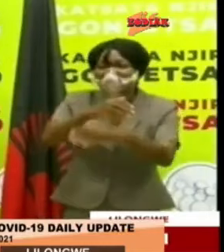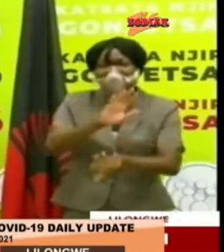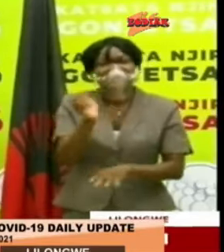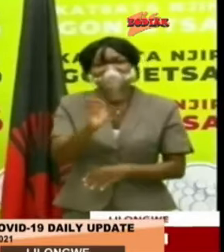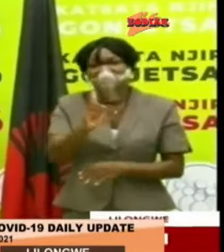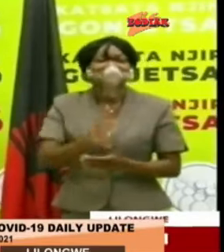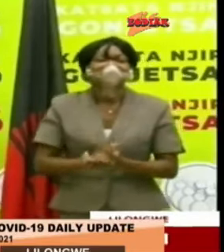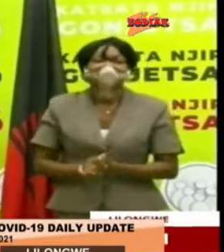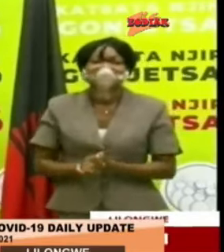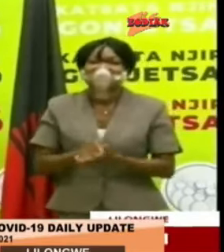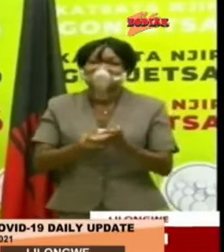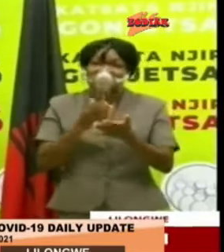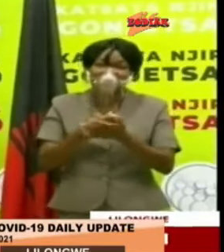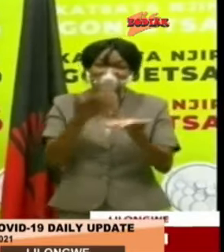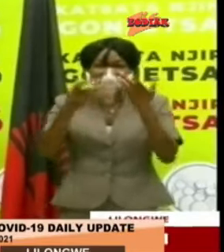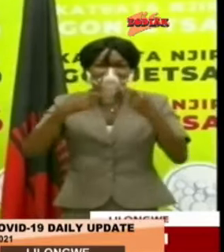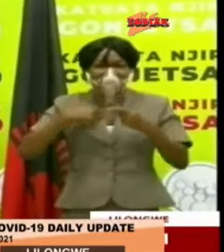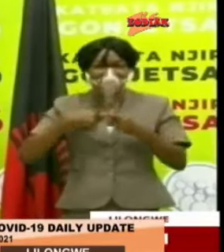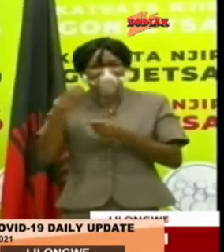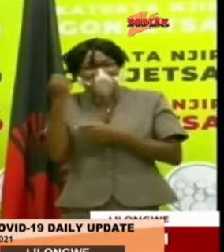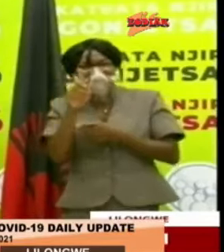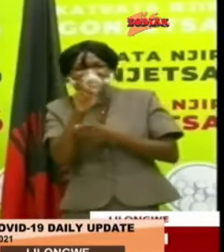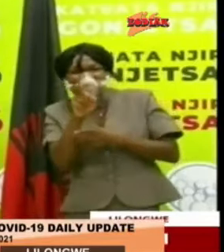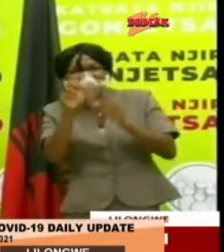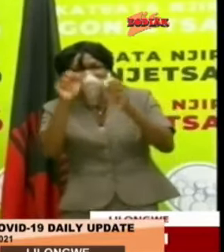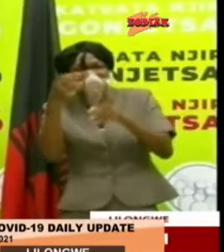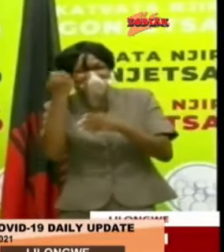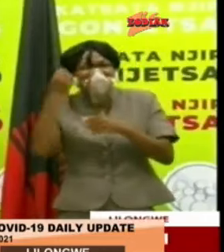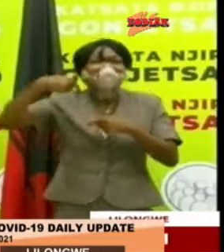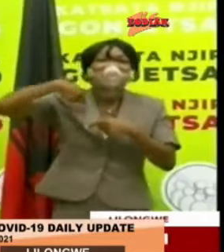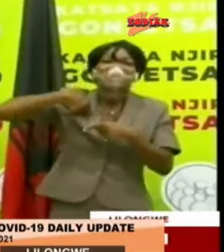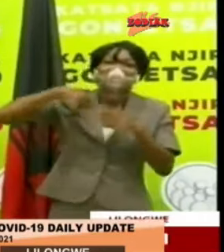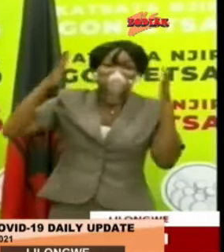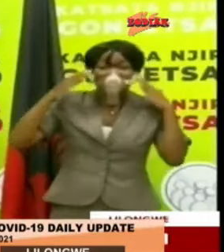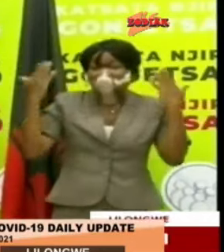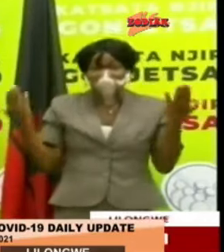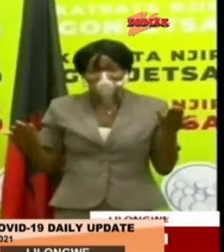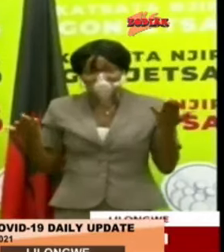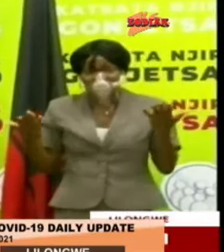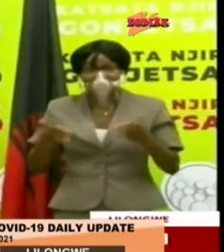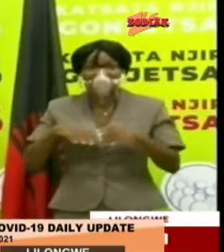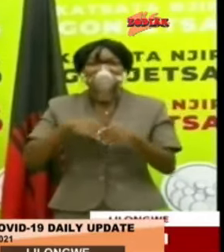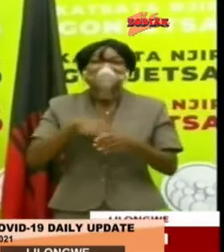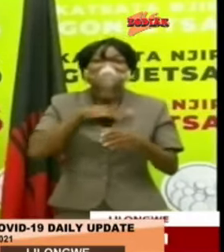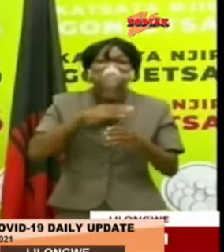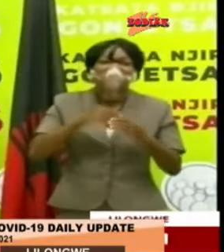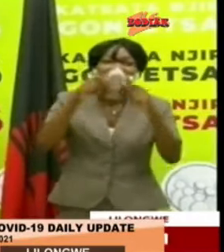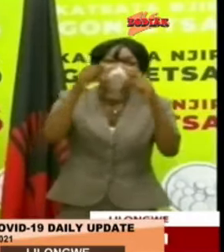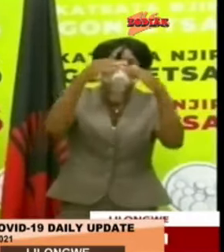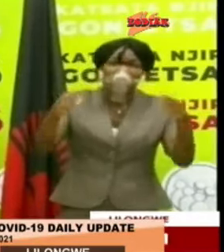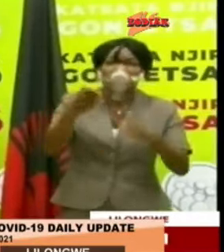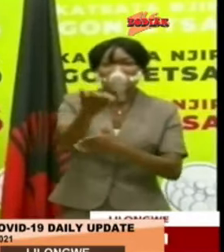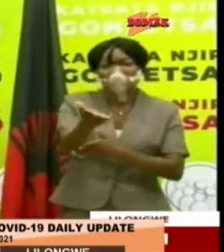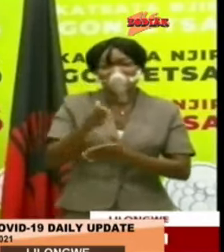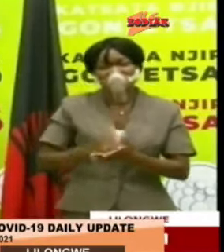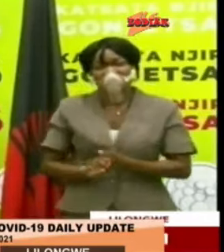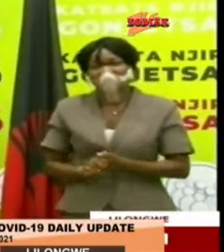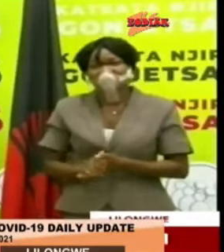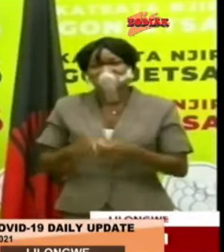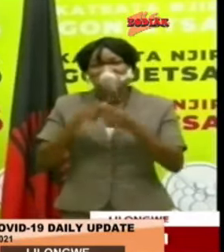kuti mwina ifeyo tingakhale kuti tingakhale ndi COVID positive tikamafika ku nyumba